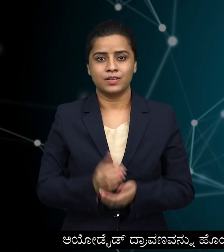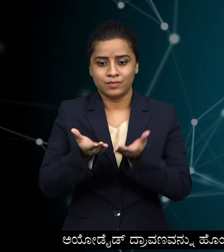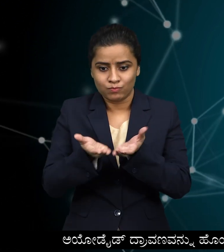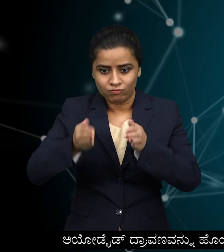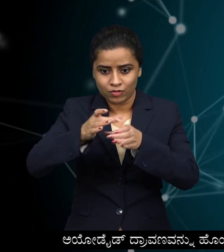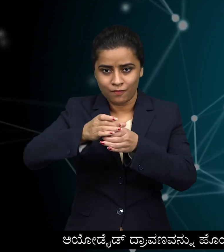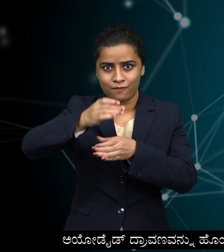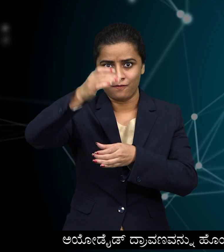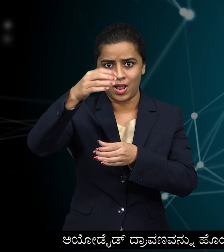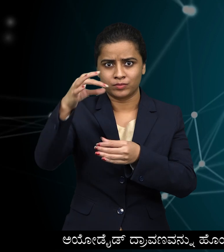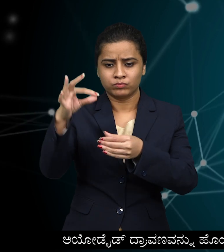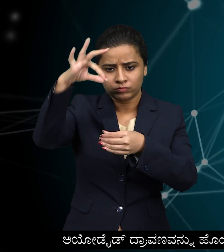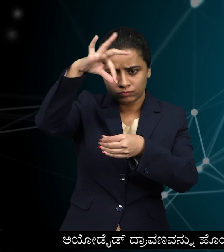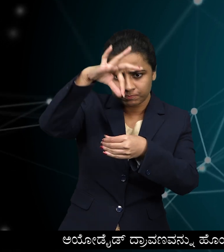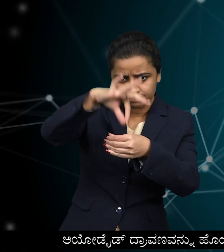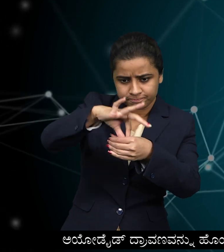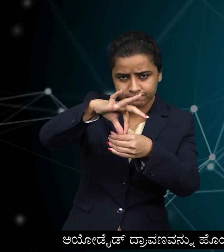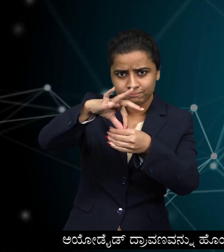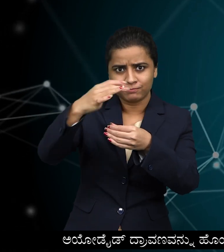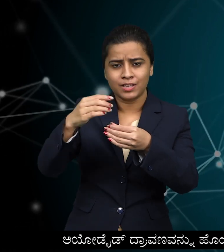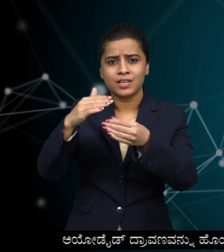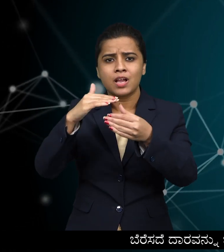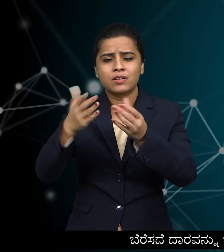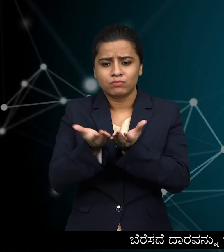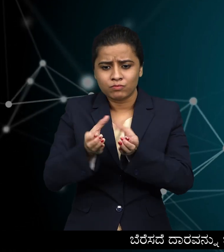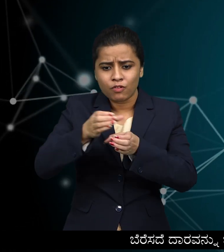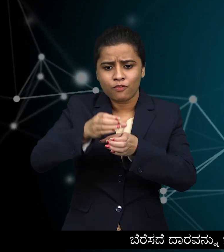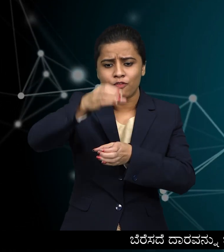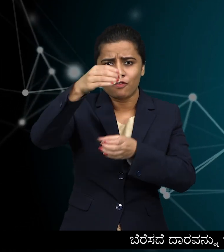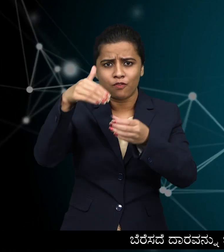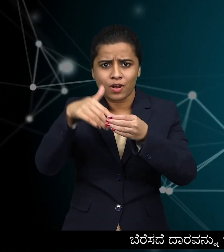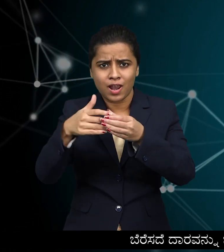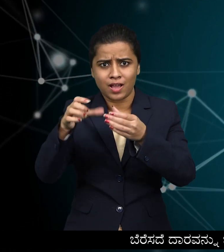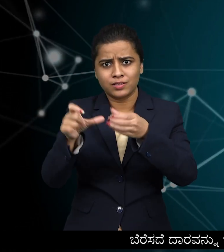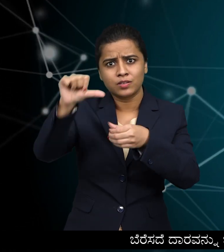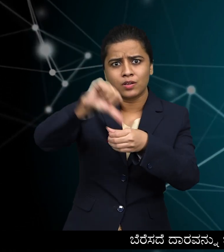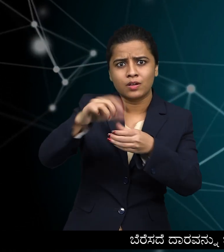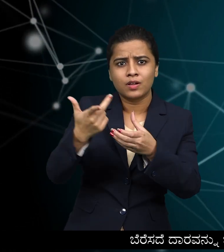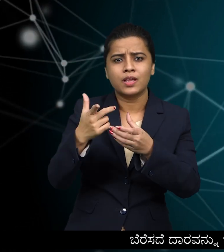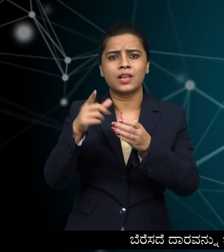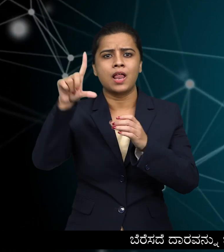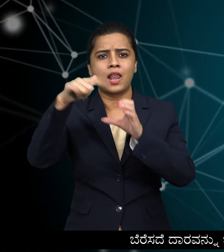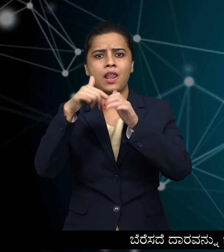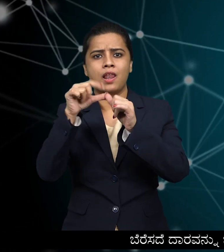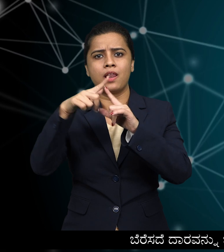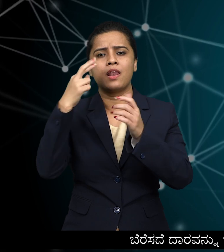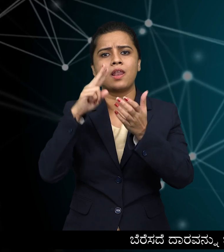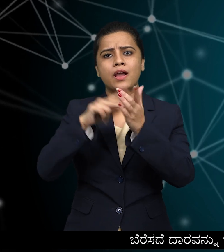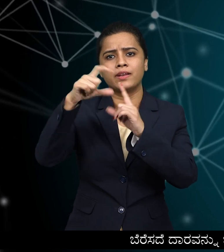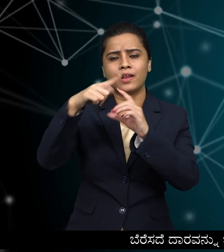ದ್ರವಣವನ್ನು ಹೊಂದಿರುವ ಪರೀಕ್ಷಾ ಟ್ಯೂಬ್ ಅನ್ನು ದ್ರವಣಗಳನ್ನು ಬೆರೆಸದೆ ದಾರವನ್ನು ಬಳಸಿ ಎಚ್ಚರಿಕೆಯಿಂದ ನೇತು